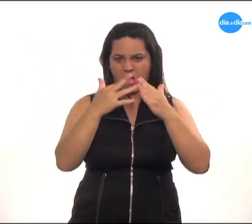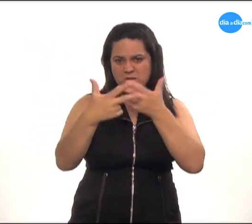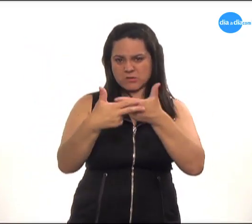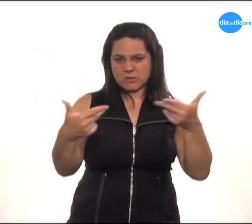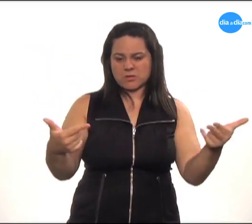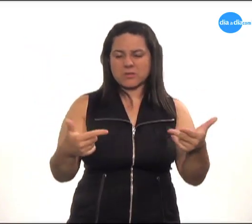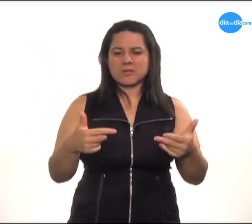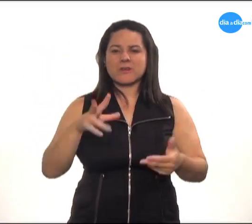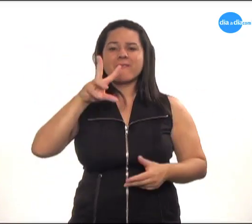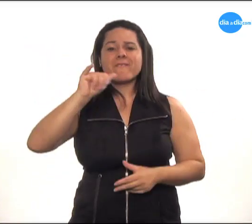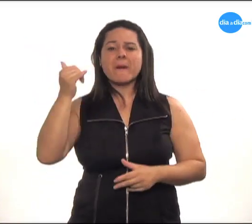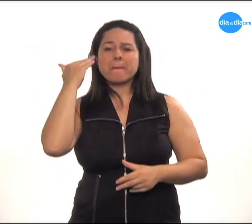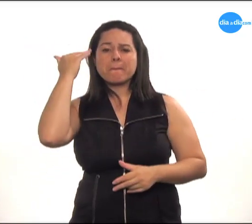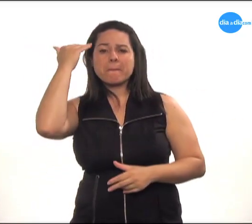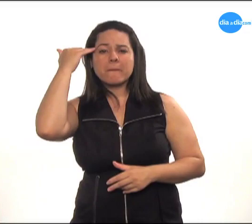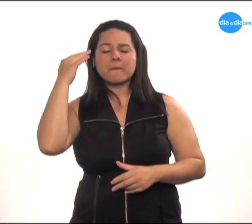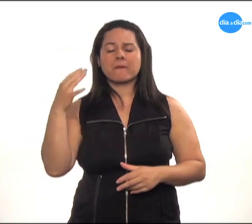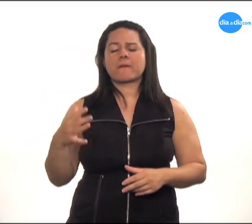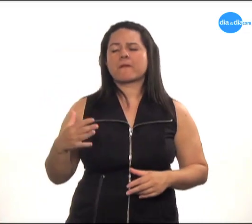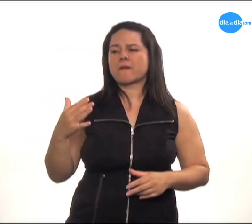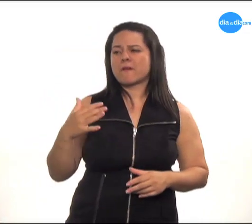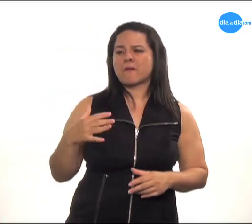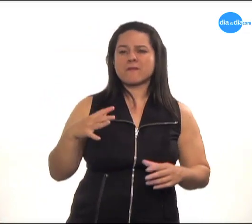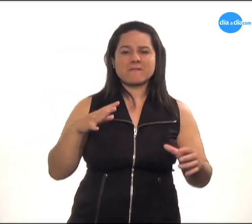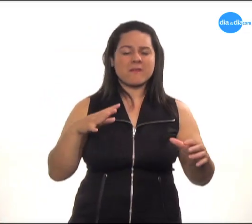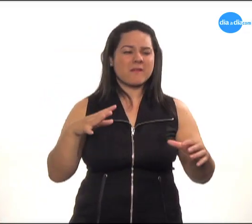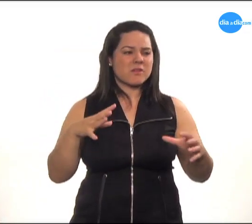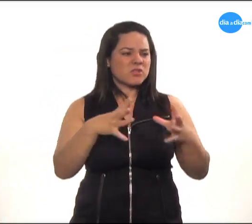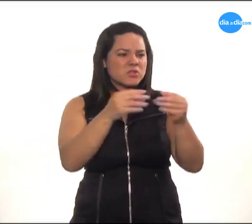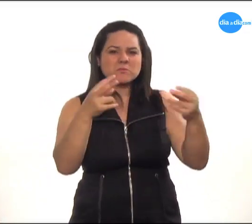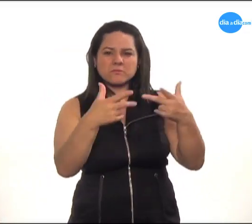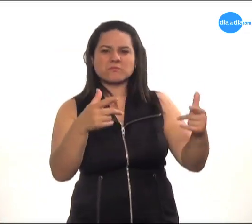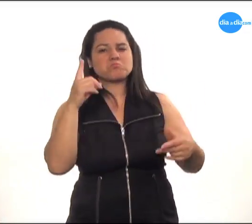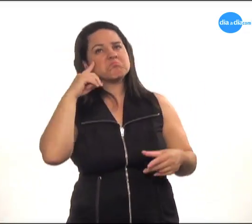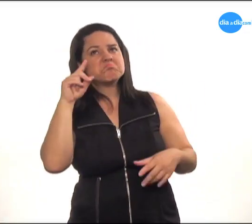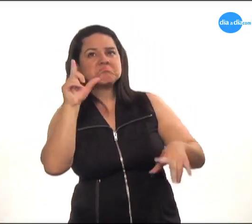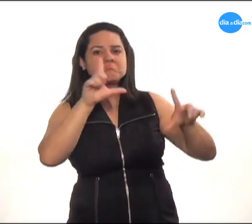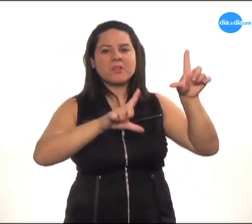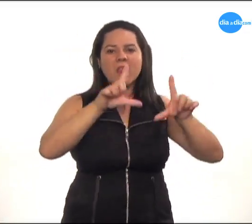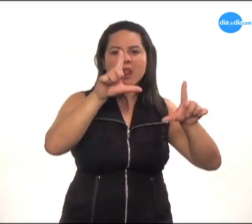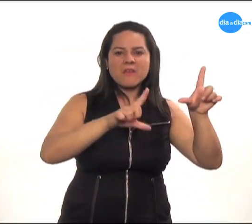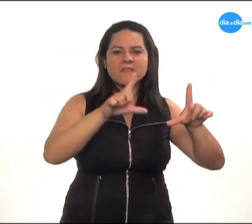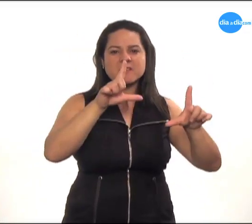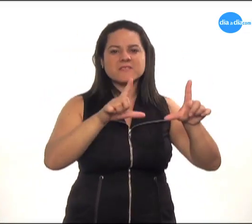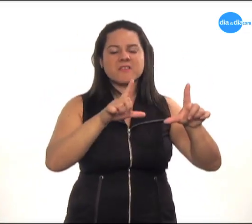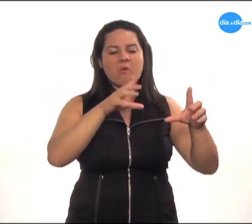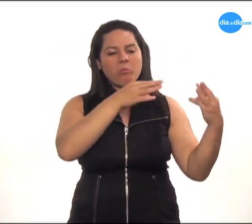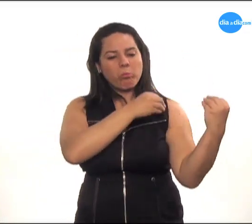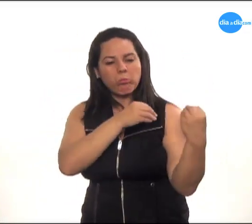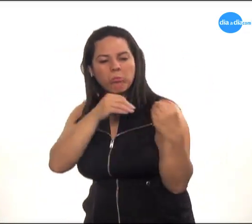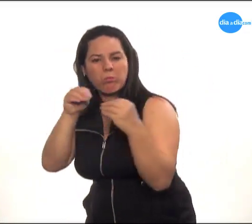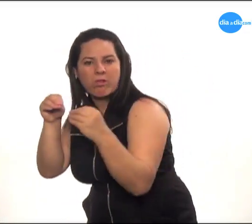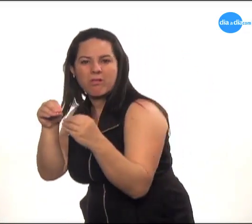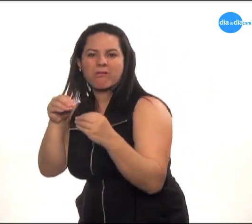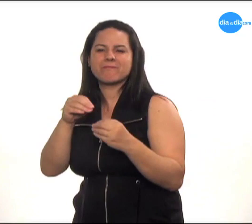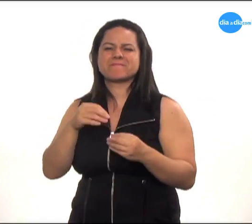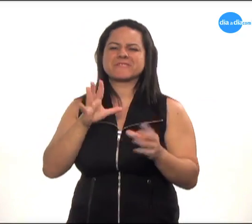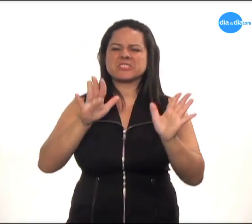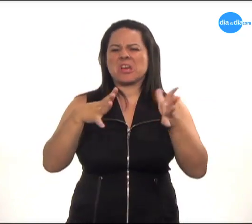casa. Geralmente quando ele vai pregar nos adolescentes, desaparece alguma coisa lá em casa. Uma vez uma televisão que ele saiu nas costas, outra vez